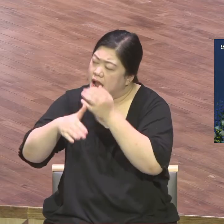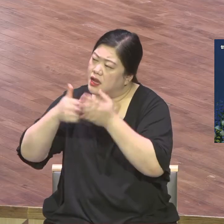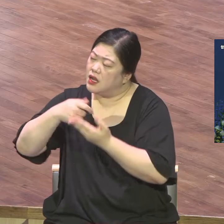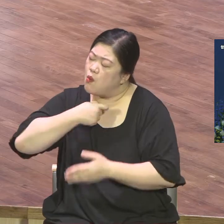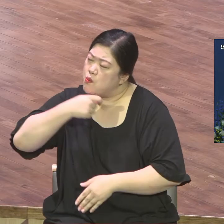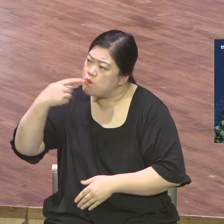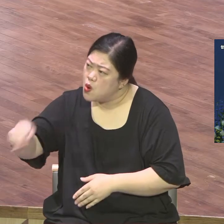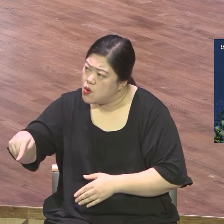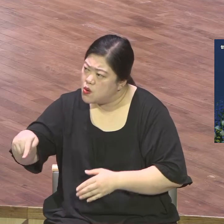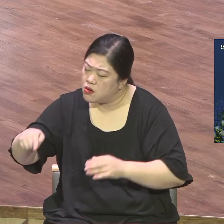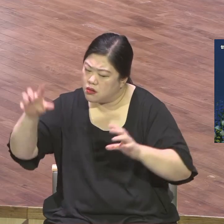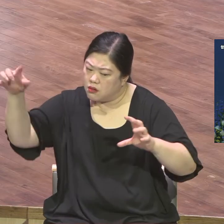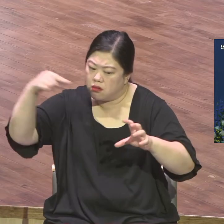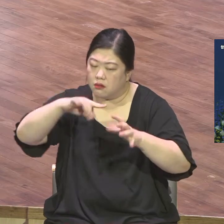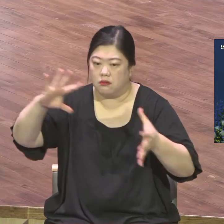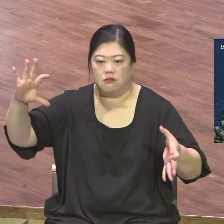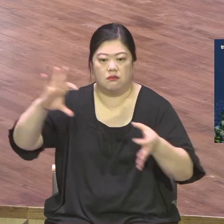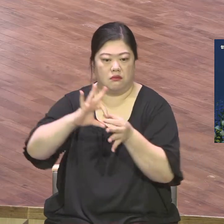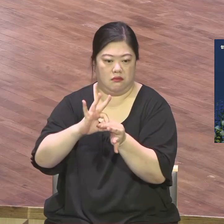있는 말씀이에요.